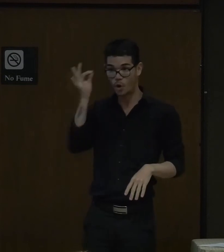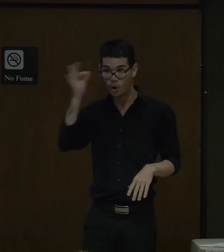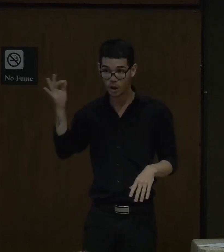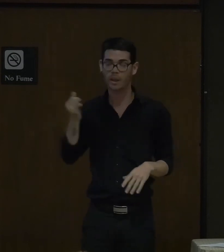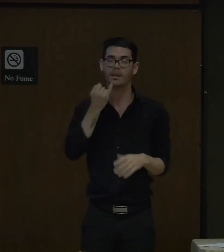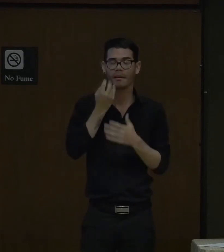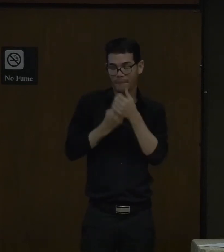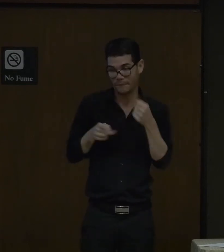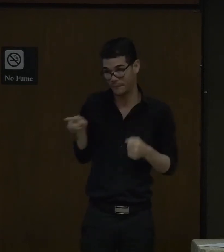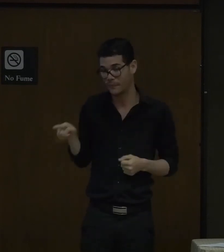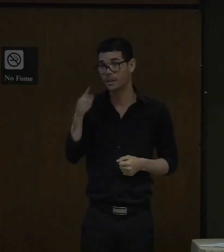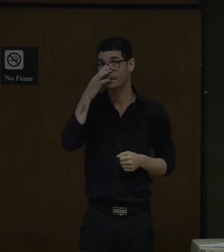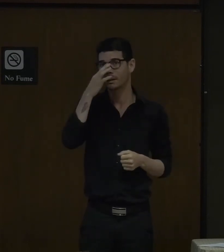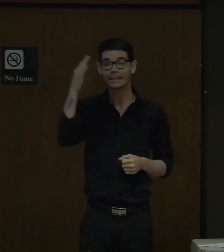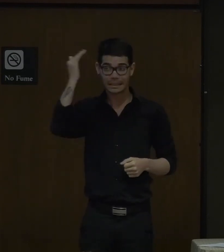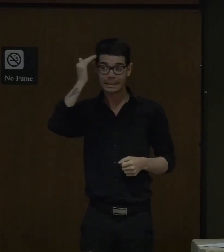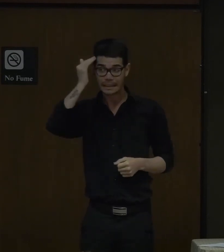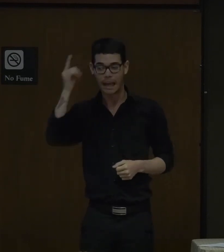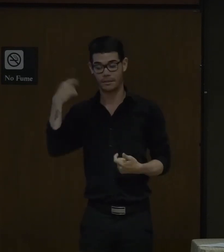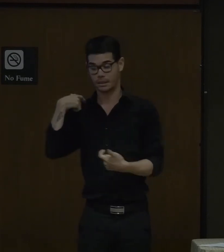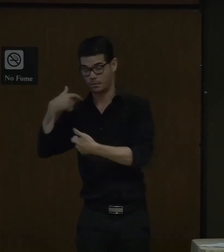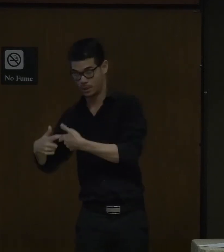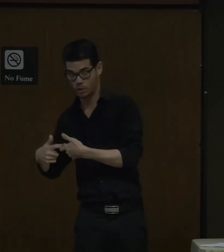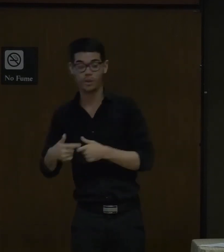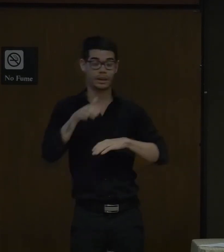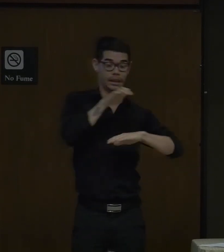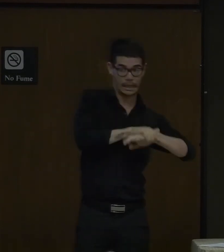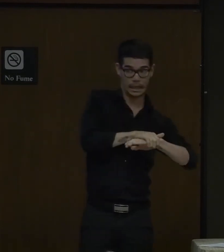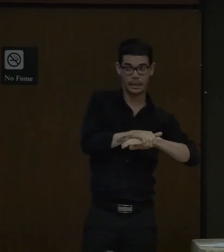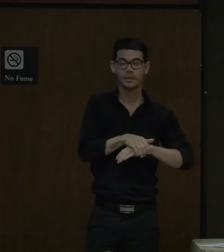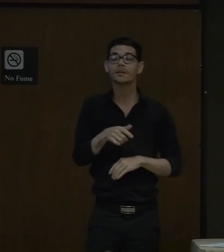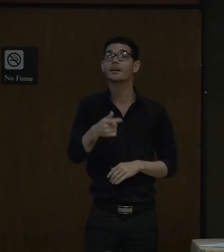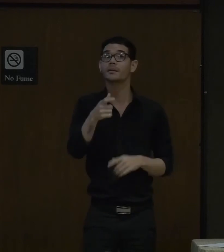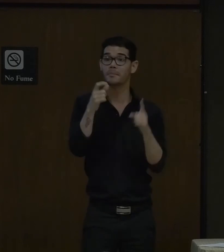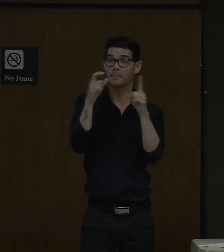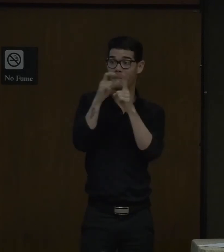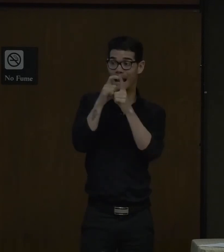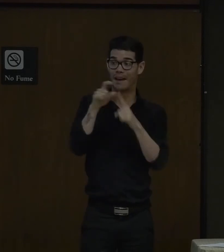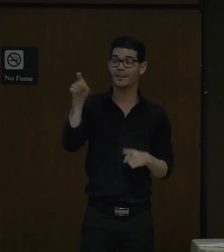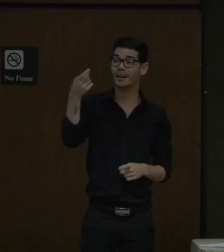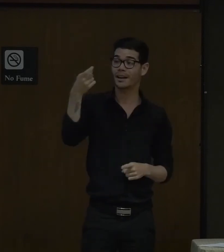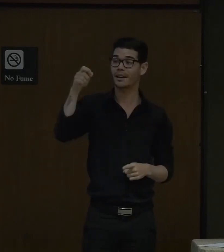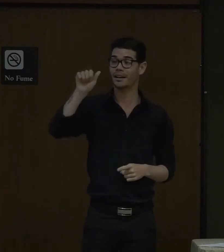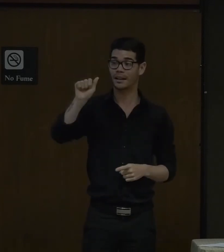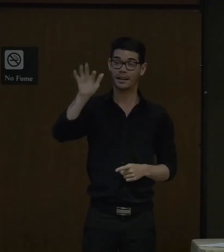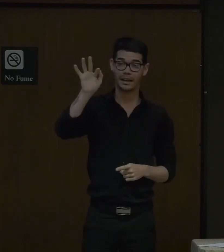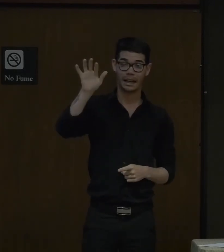oyente que sabe español e inglés, escucha la palabra gato, en su cerebro se van a